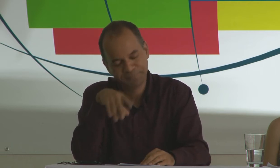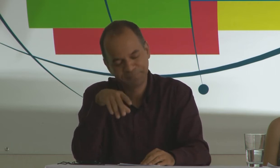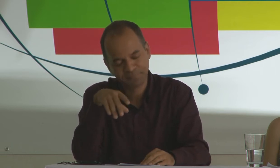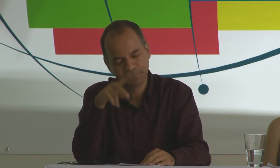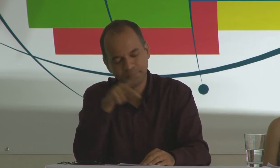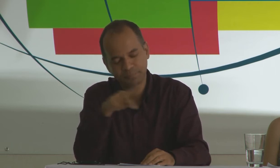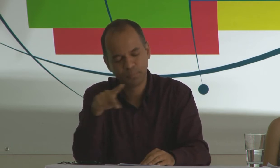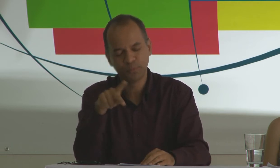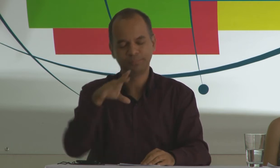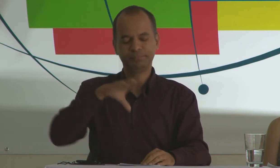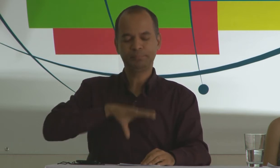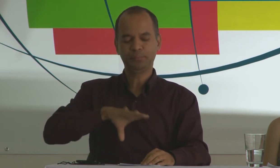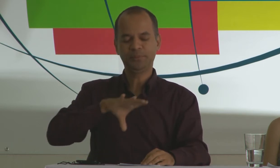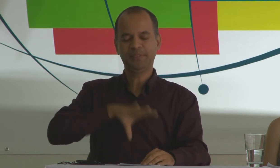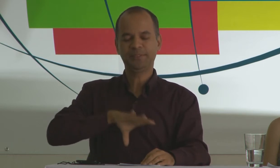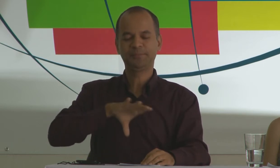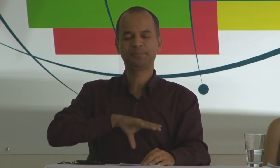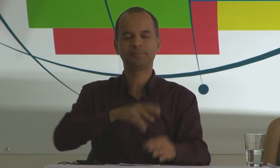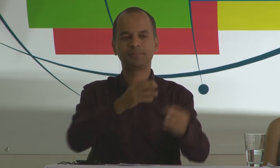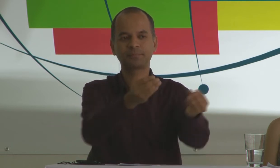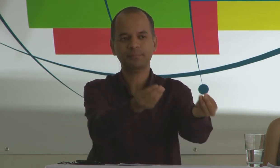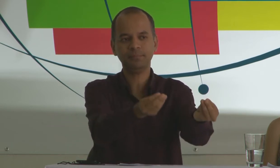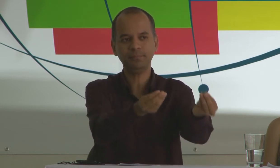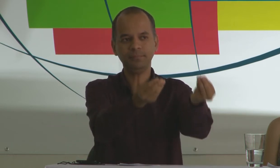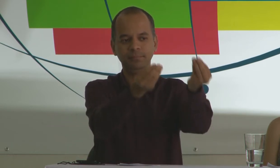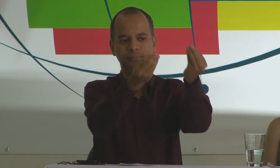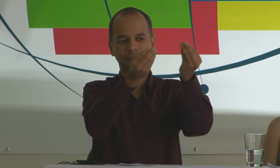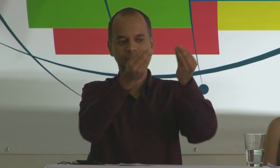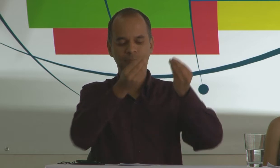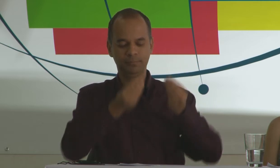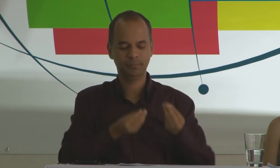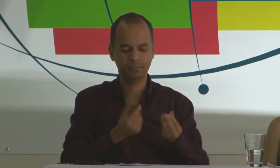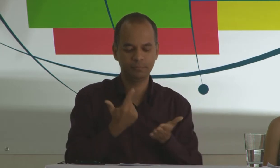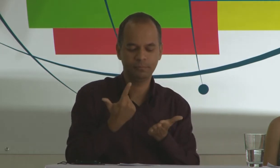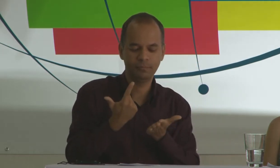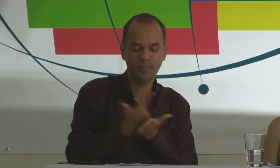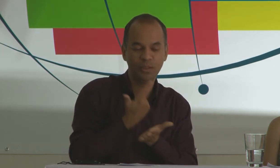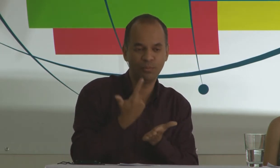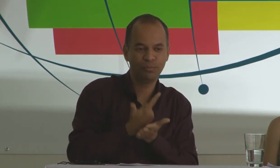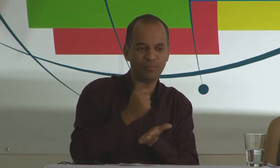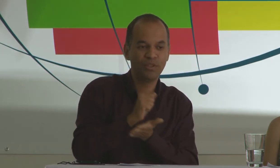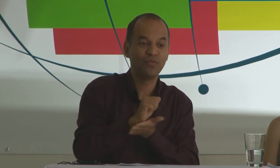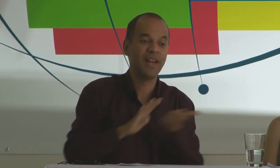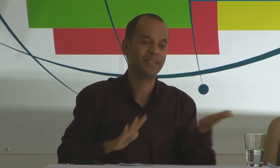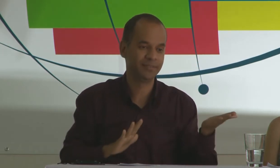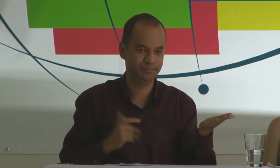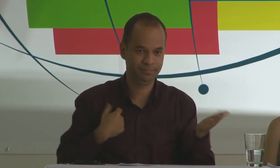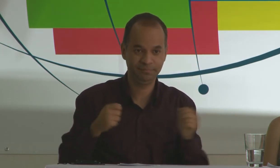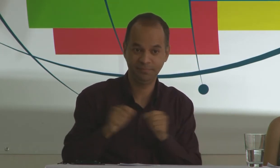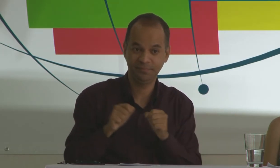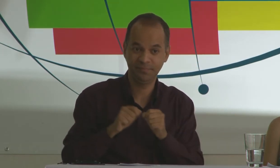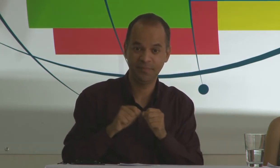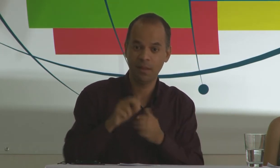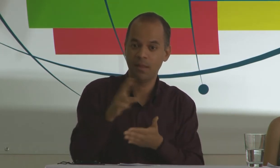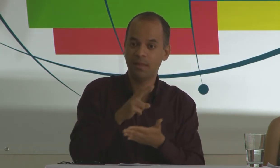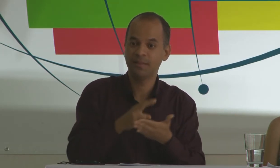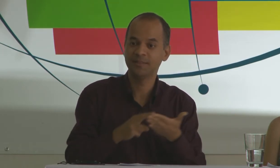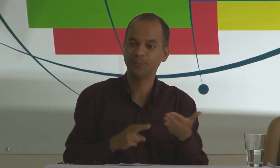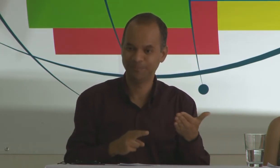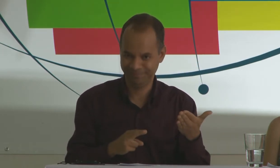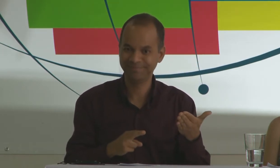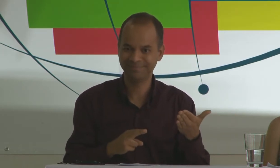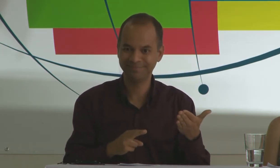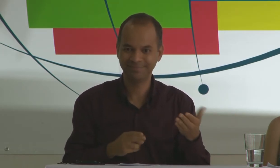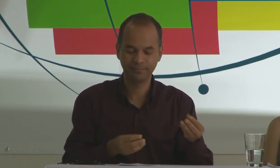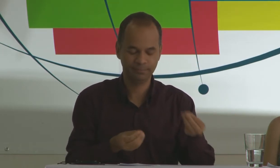e isso causou uma série de sofrimentos para mim. Porque, às vezes, o professor, por exemplo, mudava a língua portuguesa,